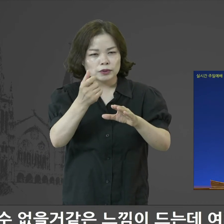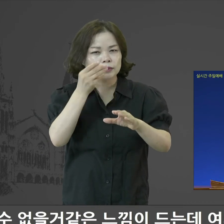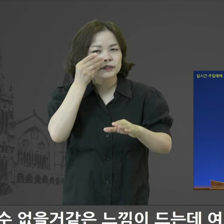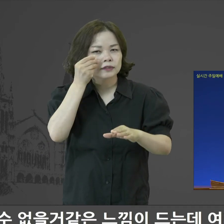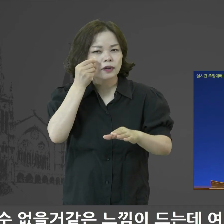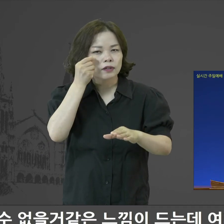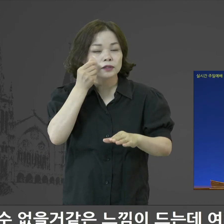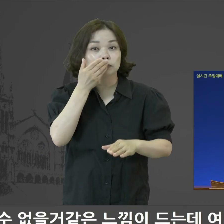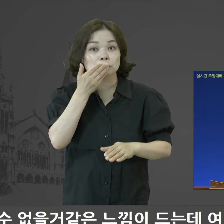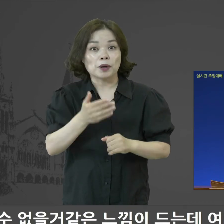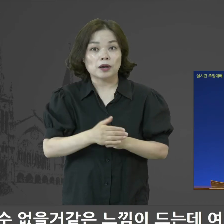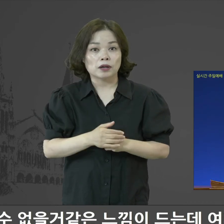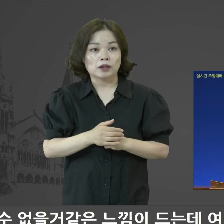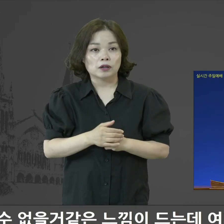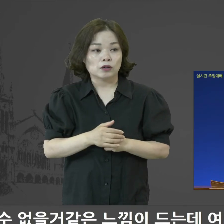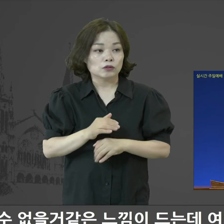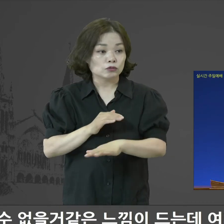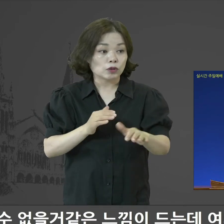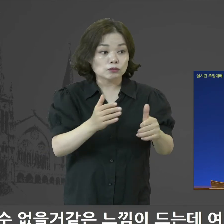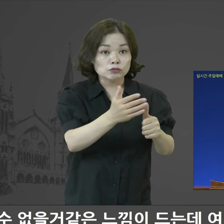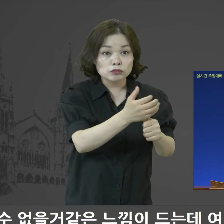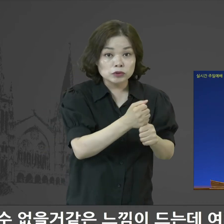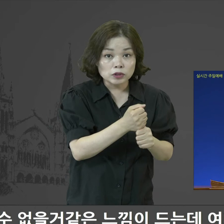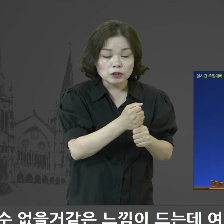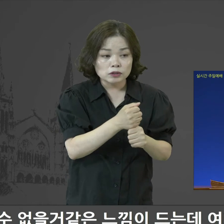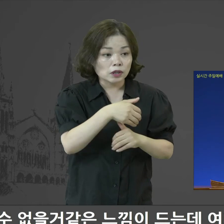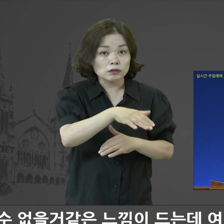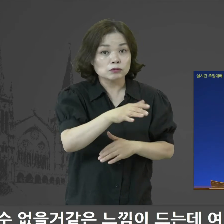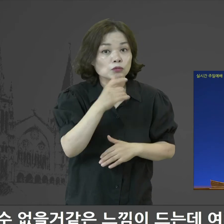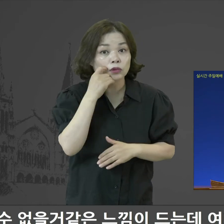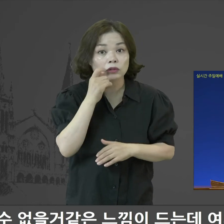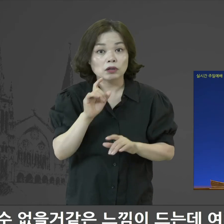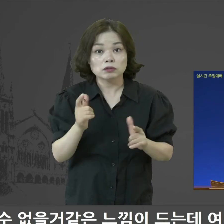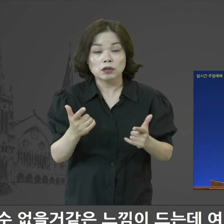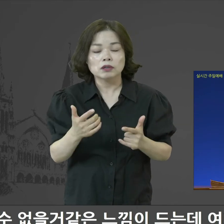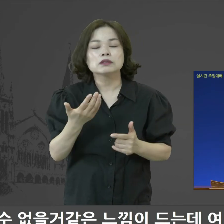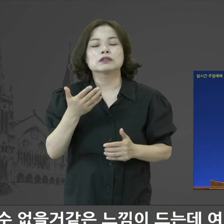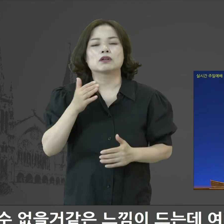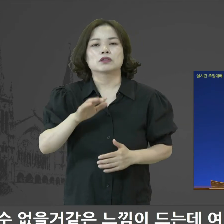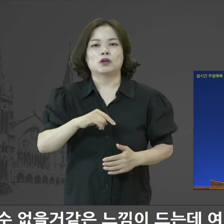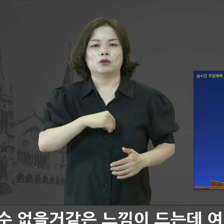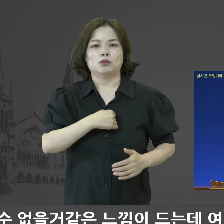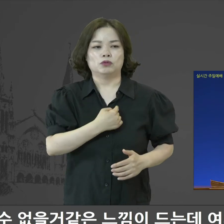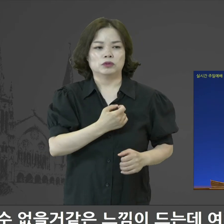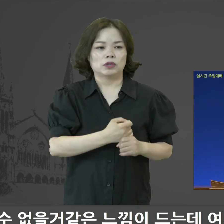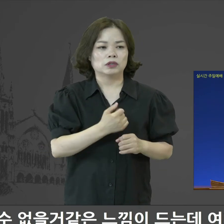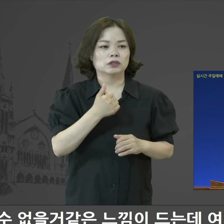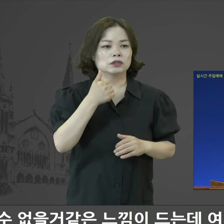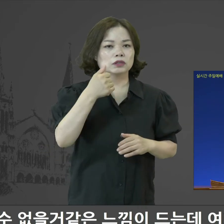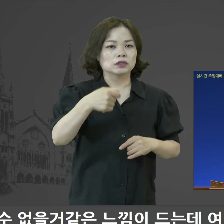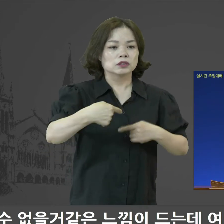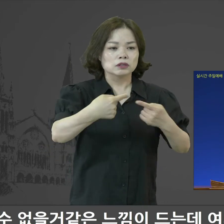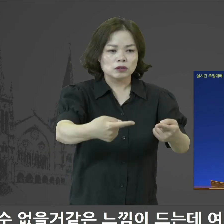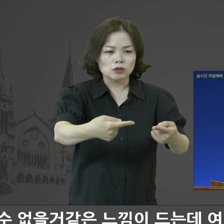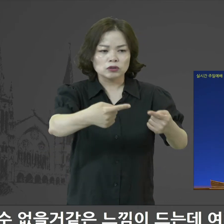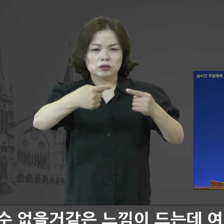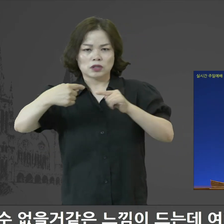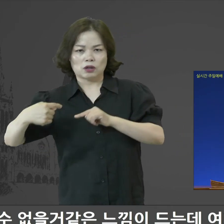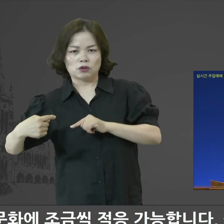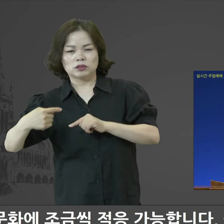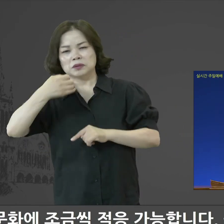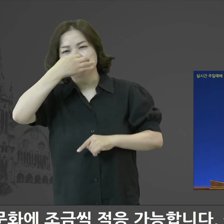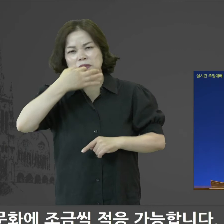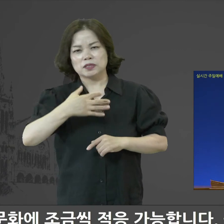적응할 수 있습니다. 우리가 붙들지도 않고 나가지 못하게 하는 것도 아니죠. 그런데 들어오기도 힘들고 나가기도 힘든